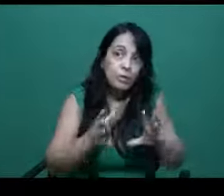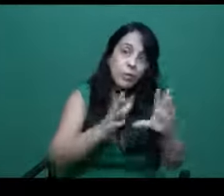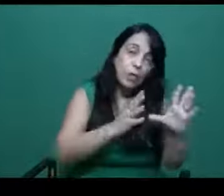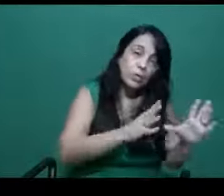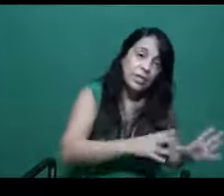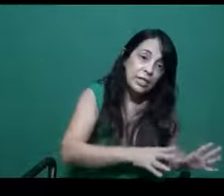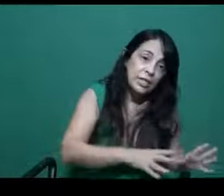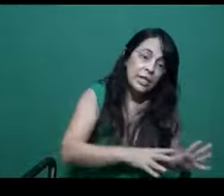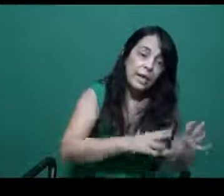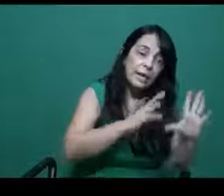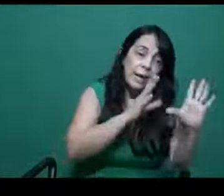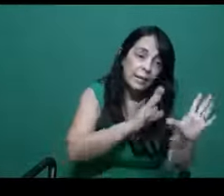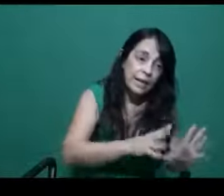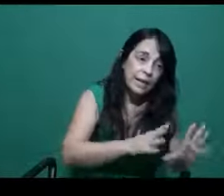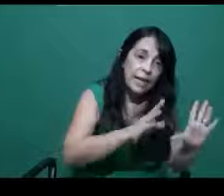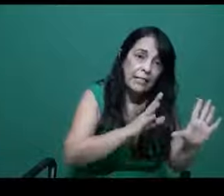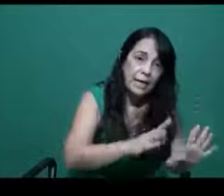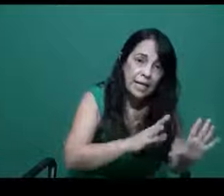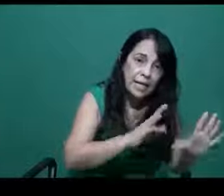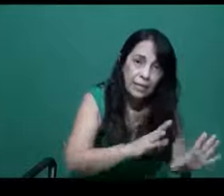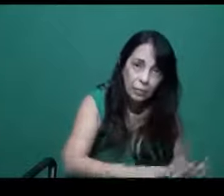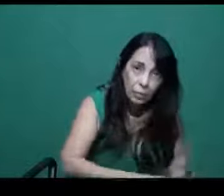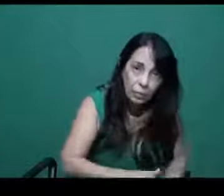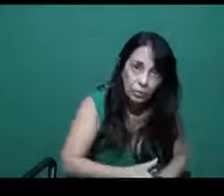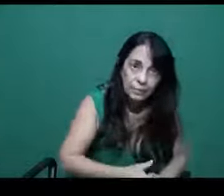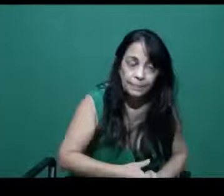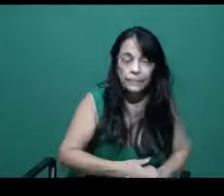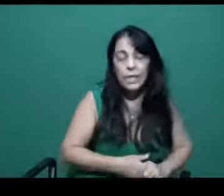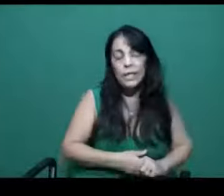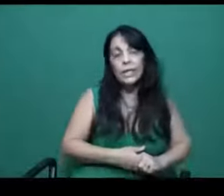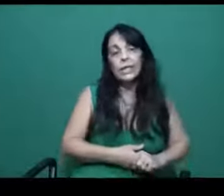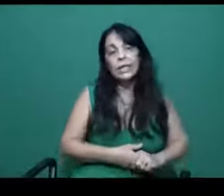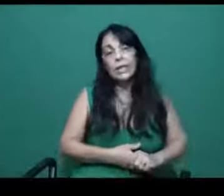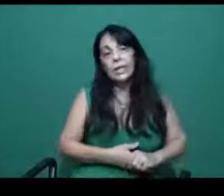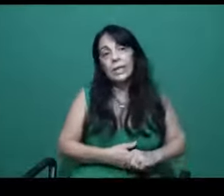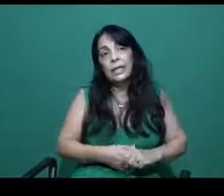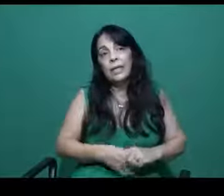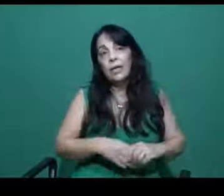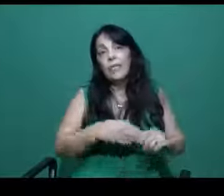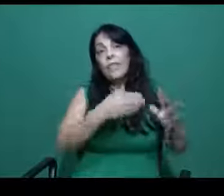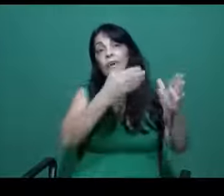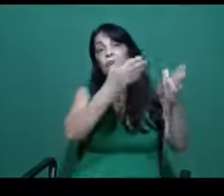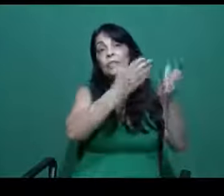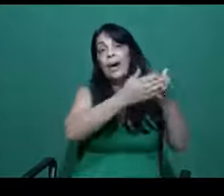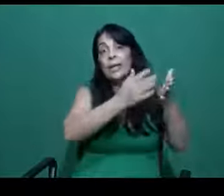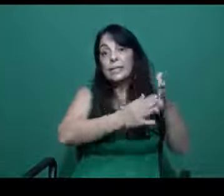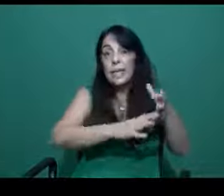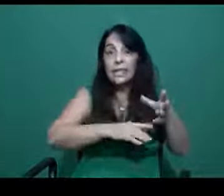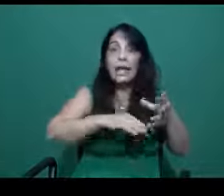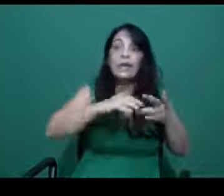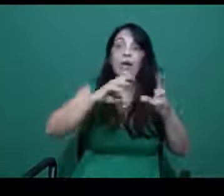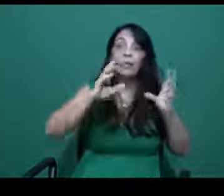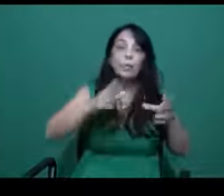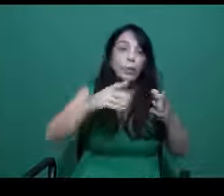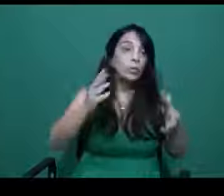para a cozinha aprender a fazer esse bolo. Então foi feita uma receita, cada um procurou